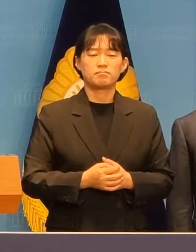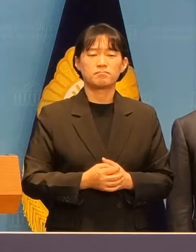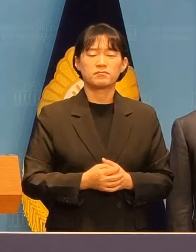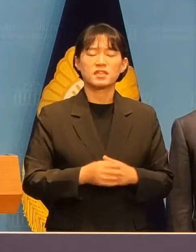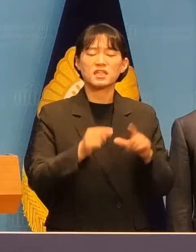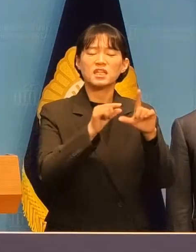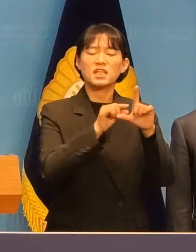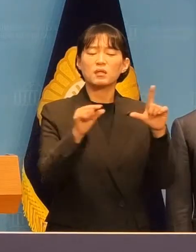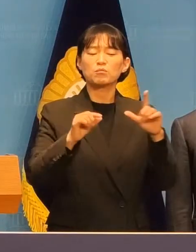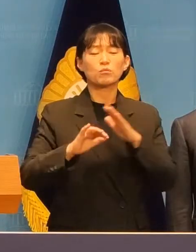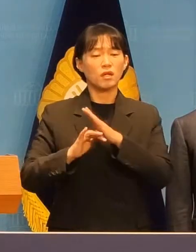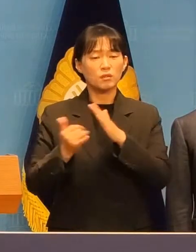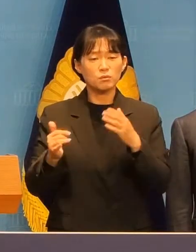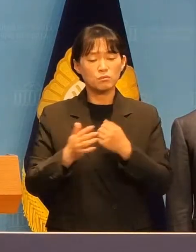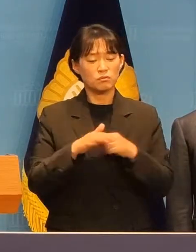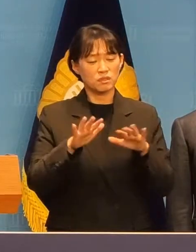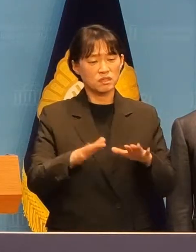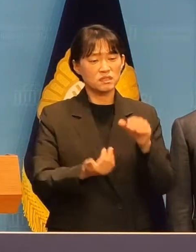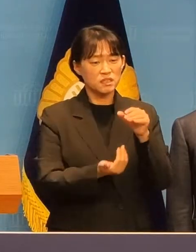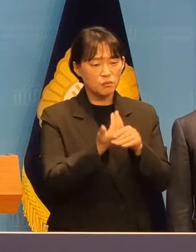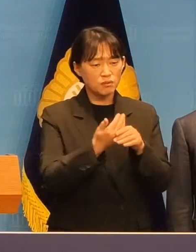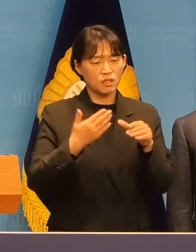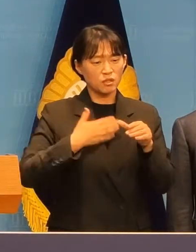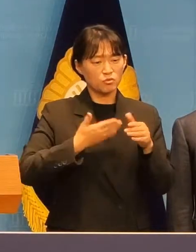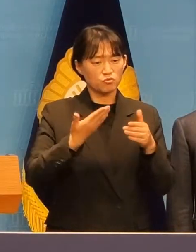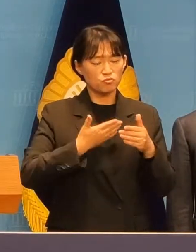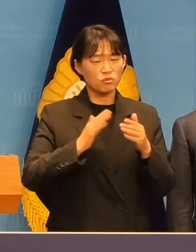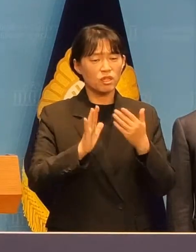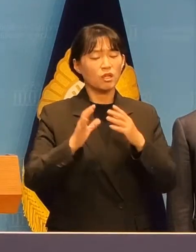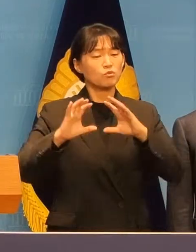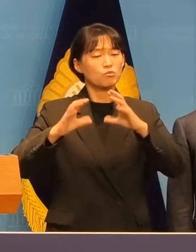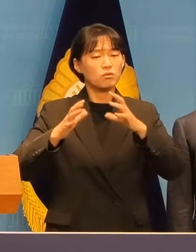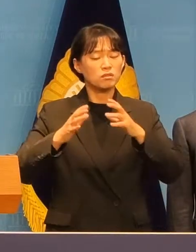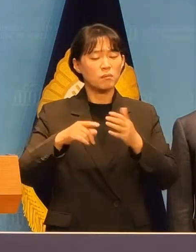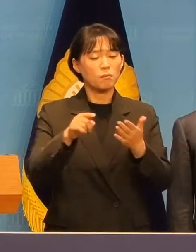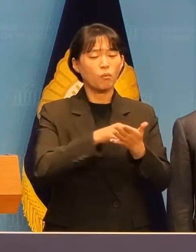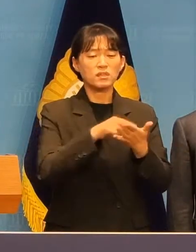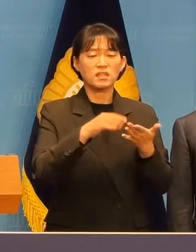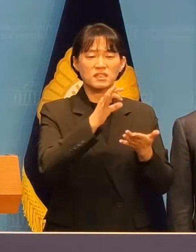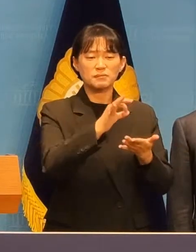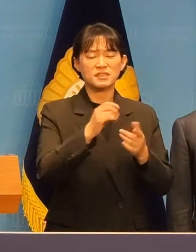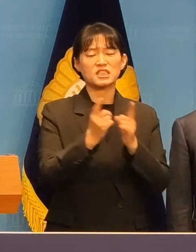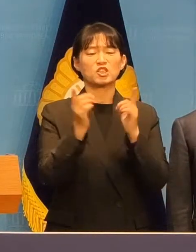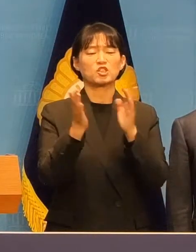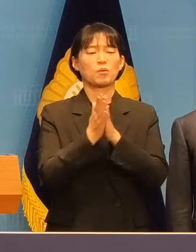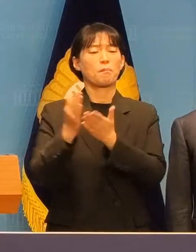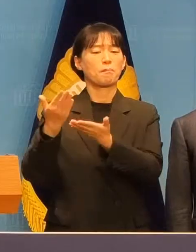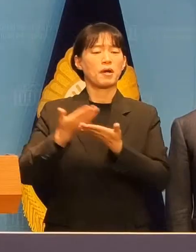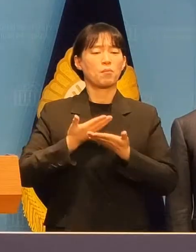일부 유족들은 이 사건이 알려진 뒤 국가로부터 보상금을 직접 수령하는